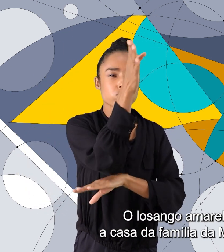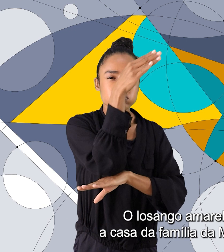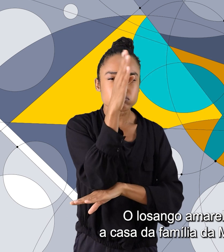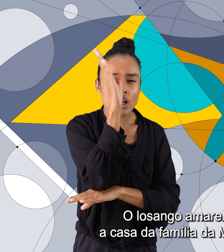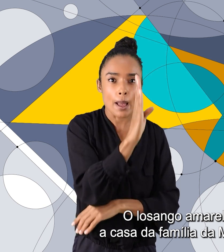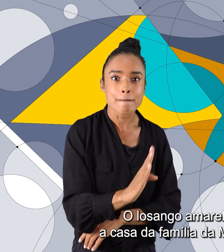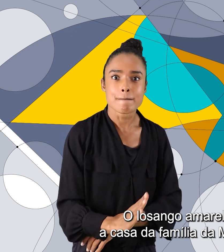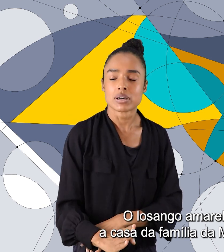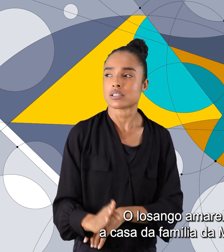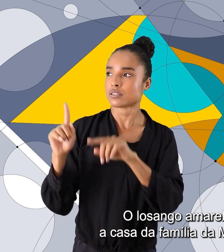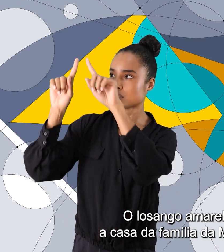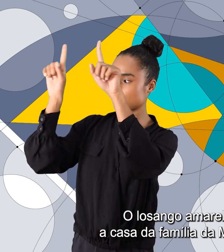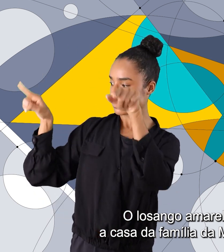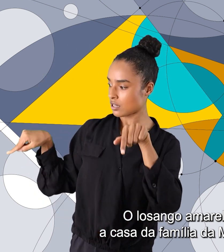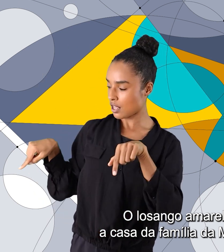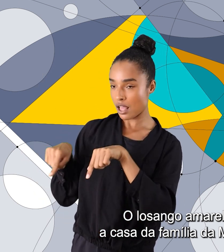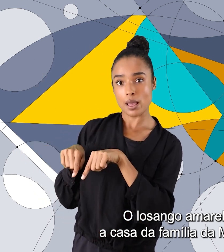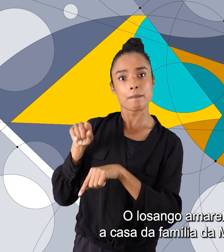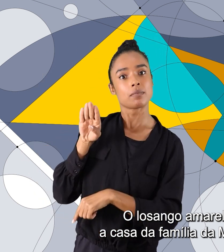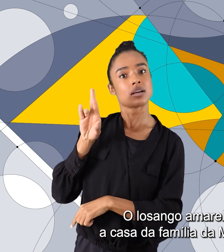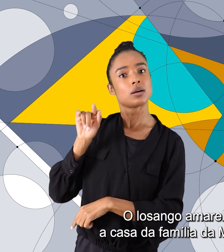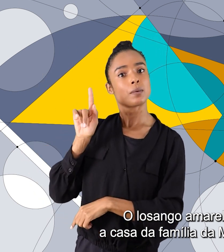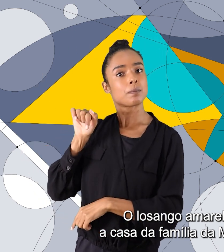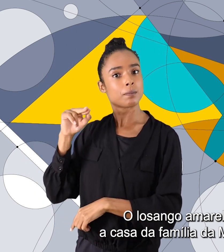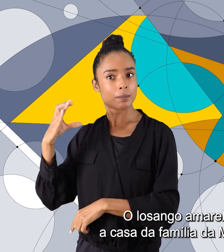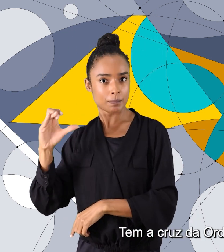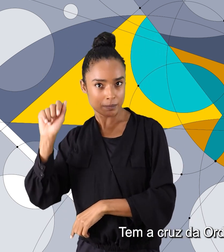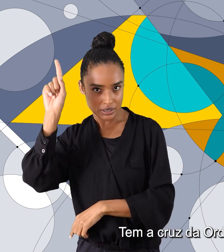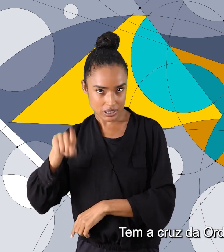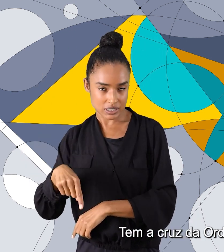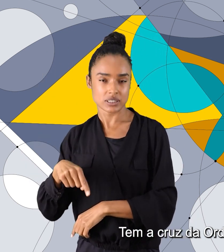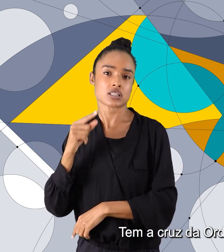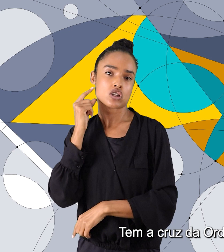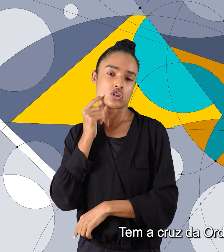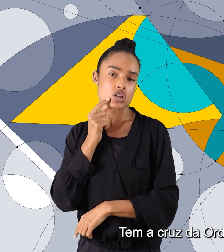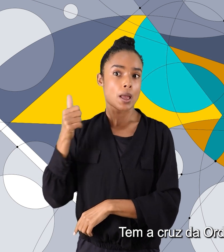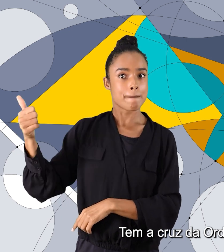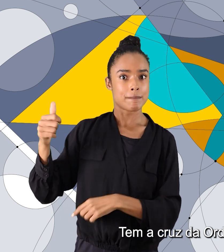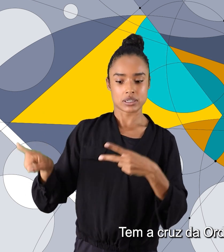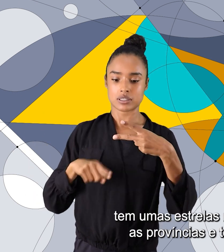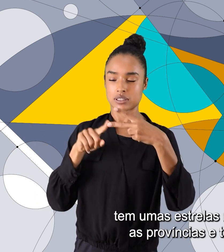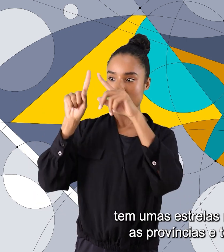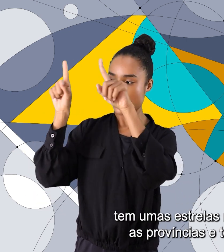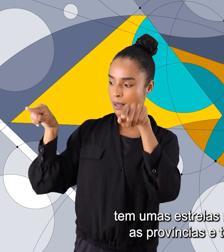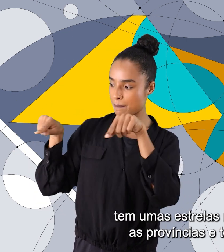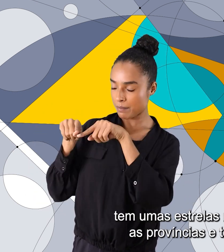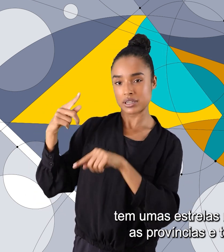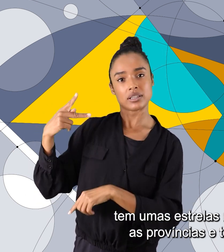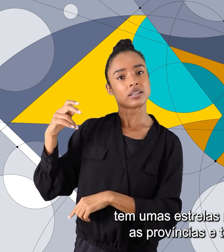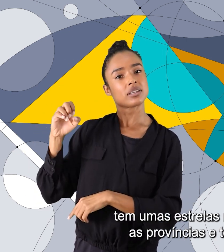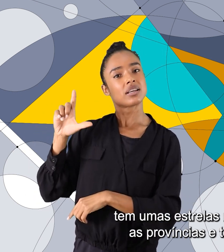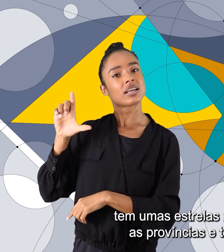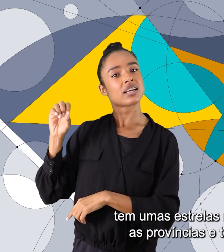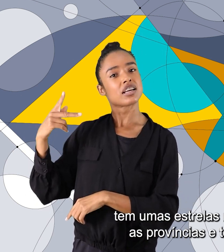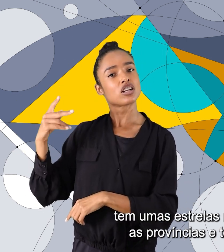O losango amarelo representa a casa da família da Maria Leopoldina. Tem a cruz da Ordem de Cristo, tem umas estrelas